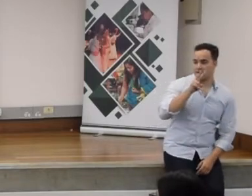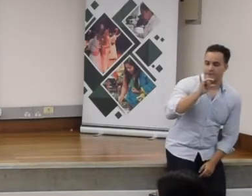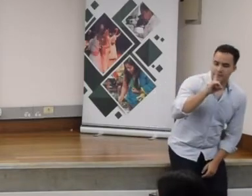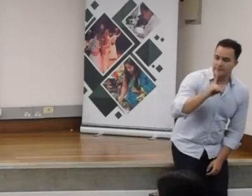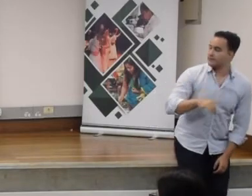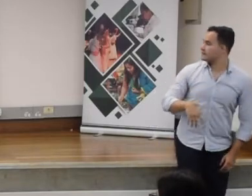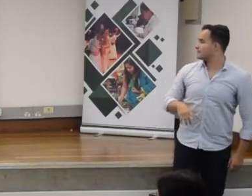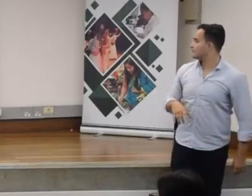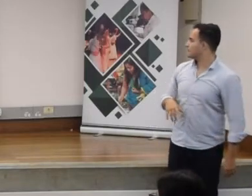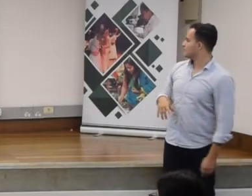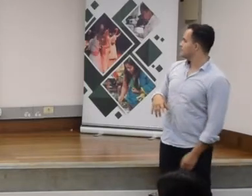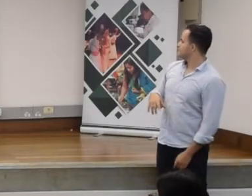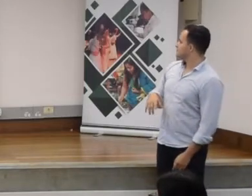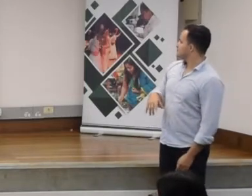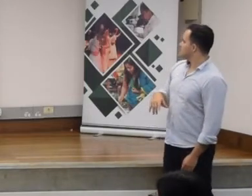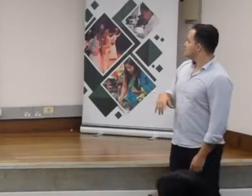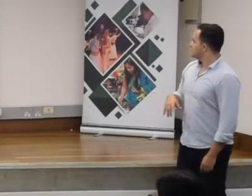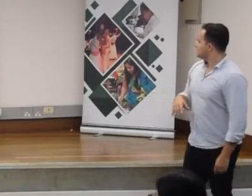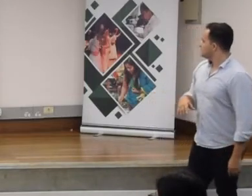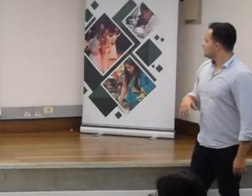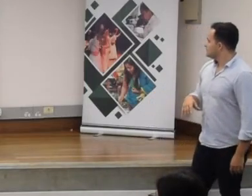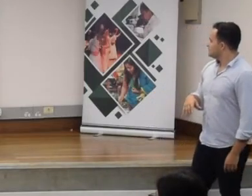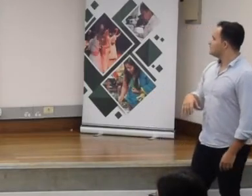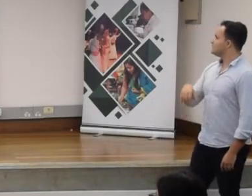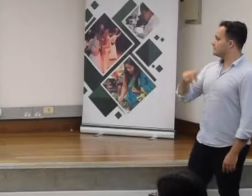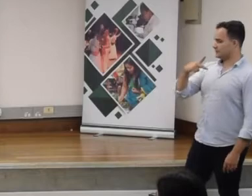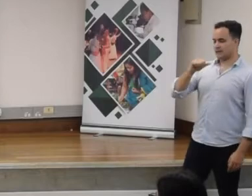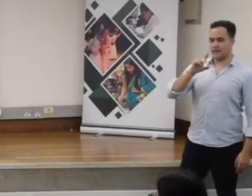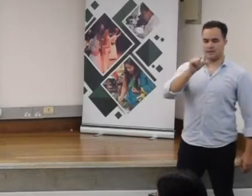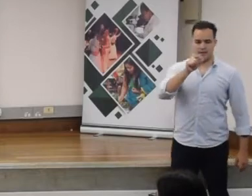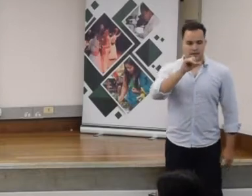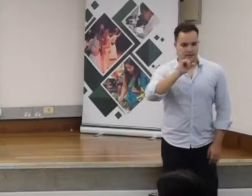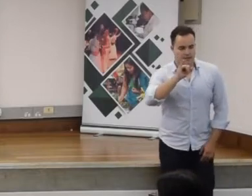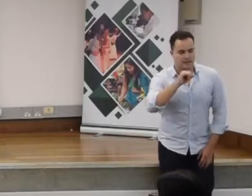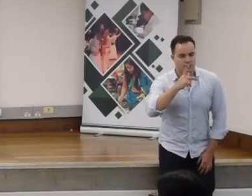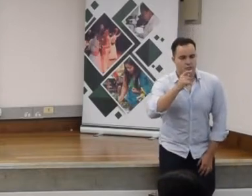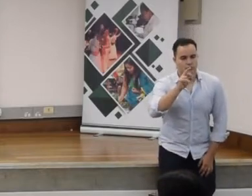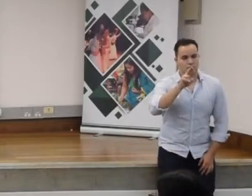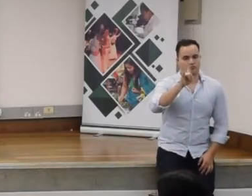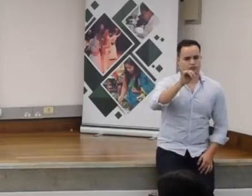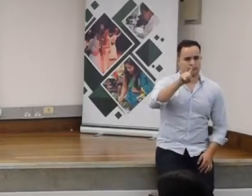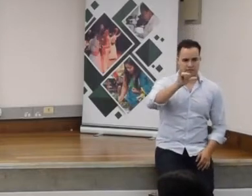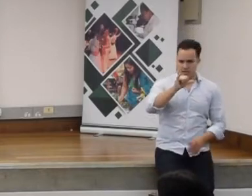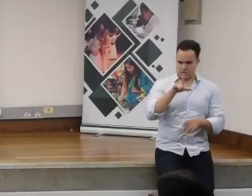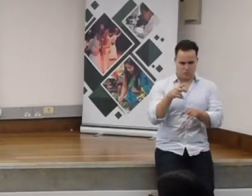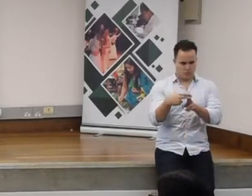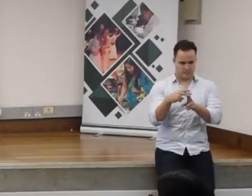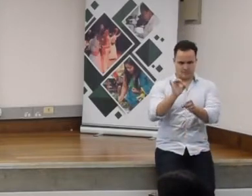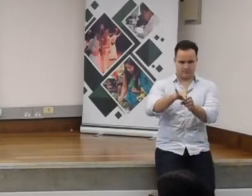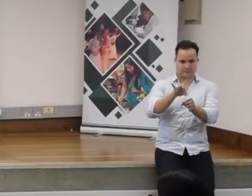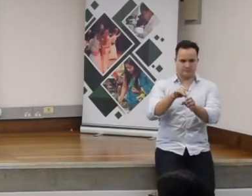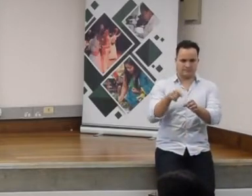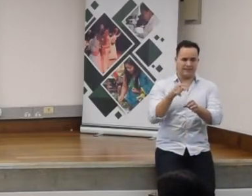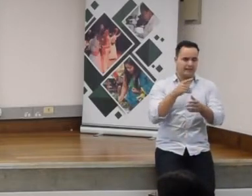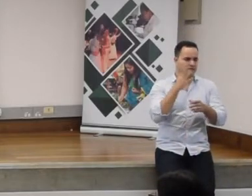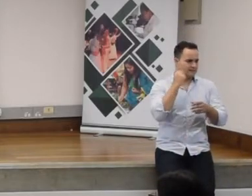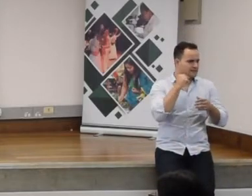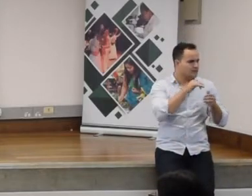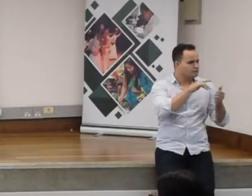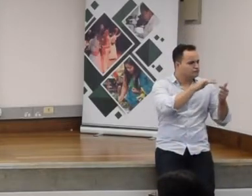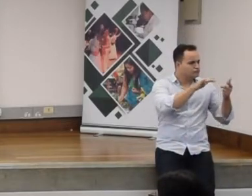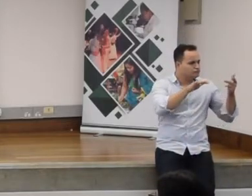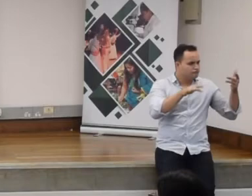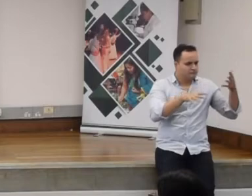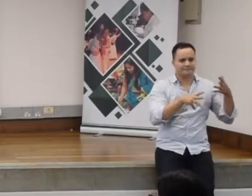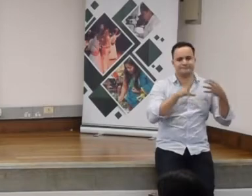hacía falta un espacio para sistematizar todos los conocimientos que se producen a partir de esta experiencia, y creemos